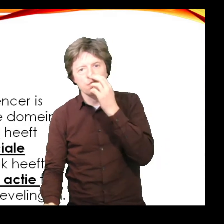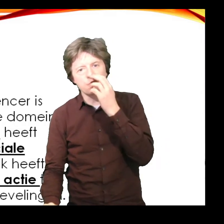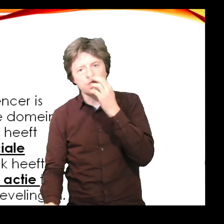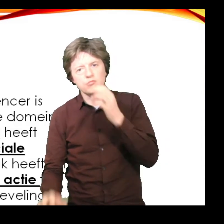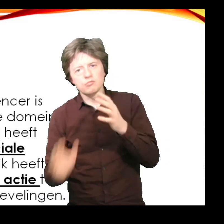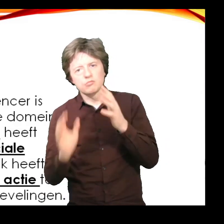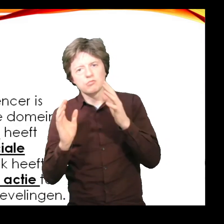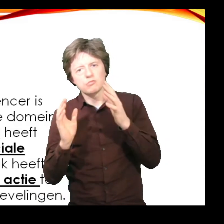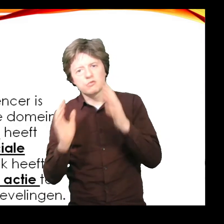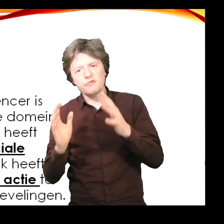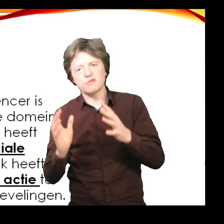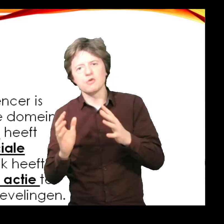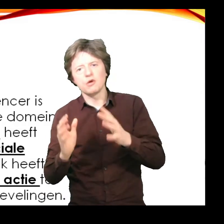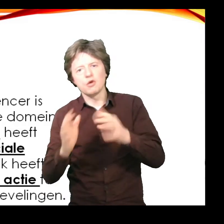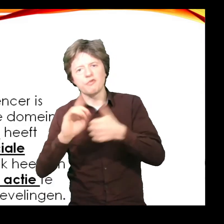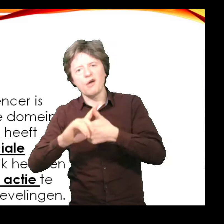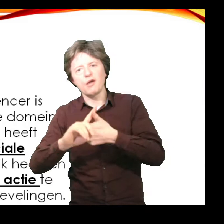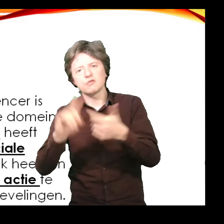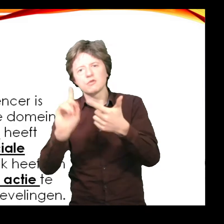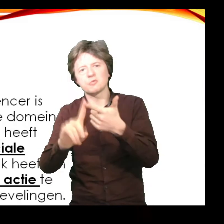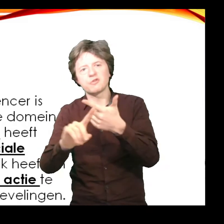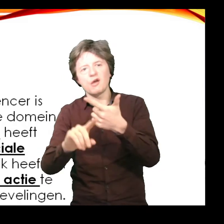Dus drie factoren: geloofwaardigheid,